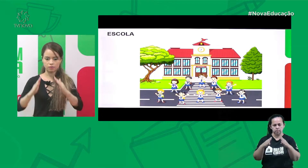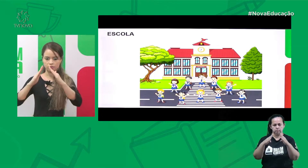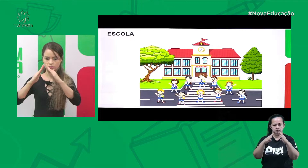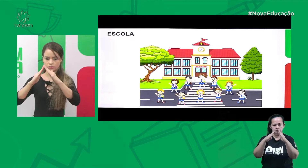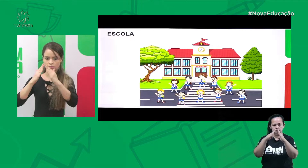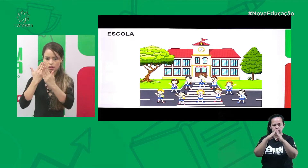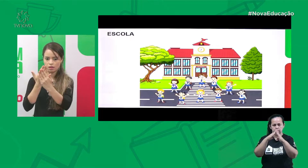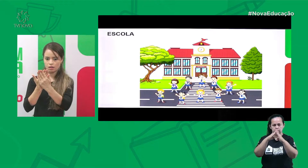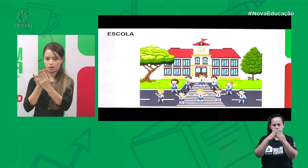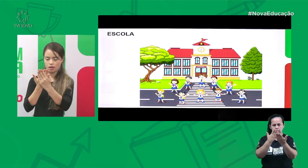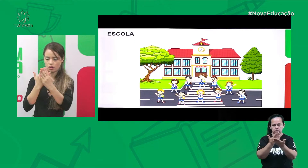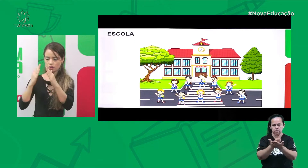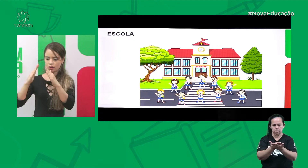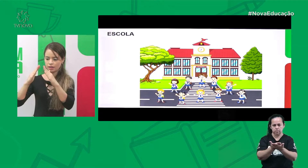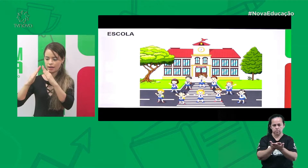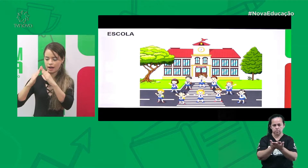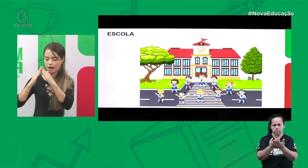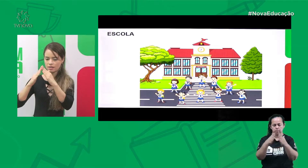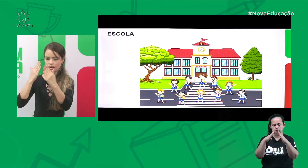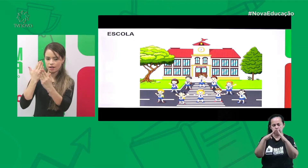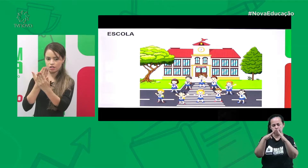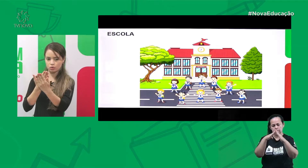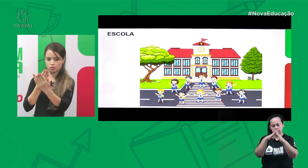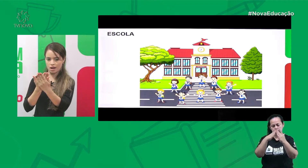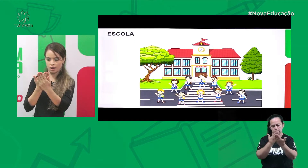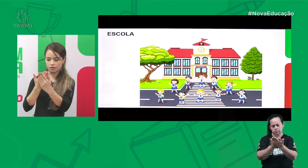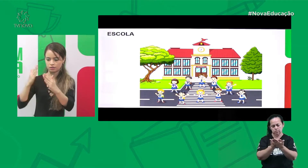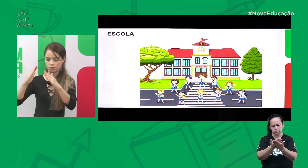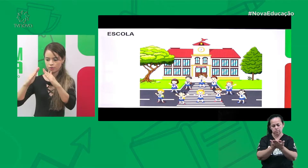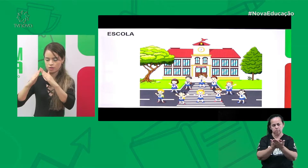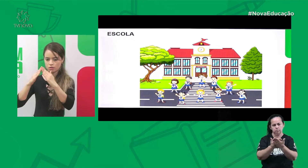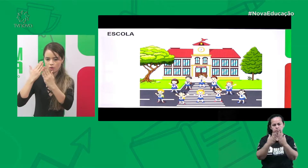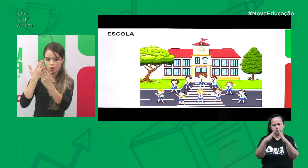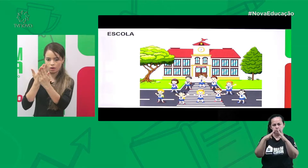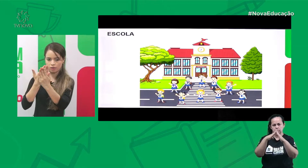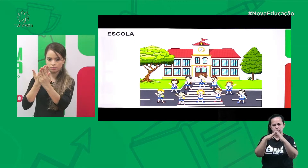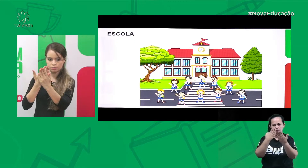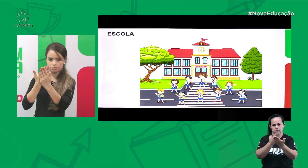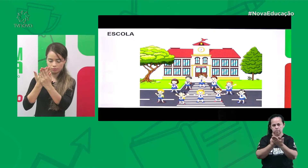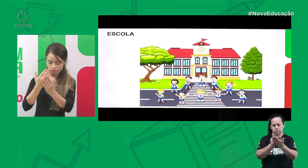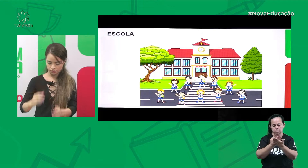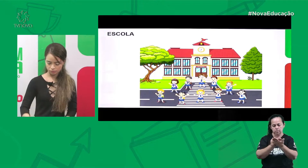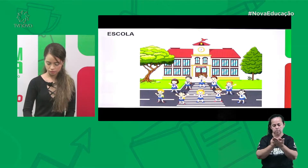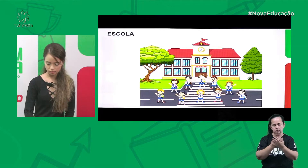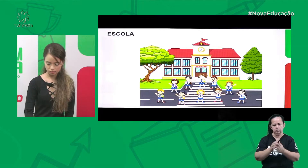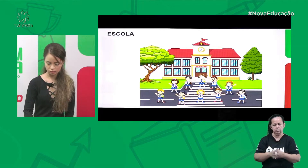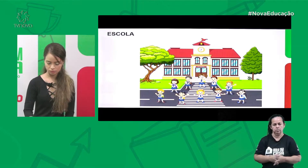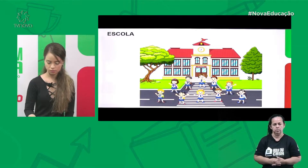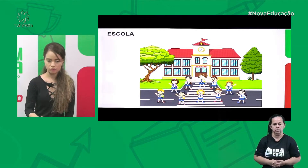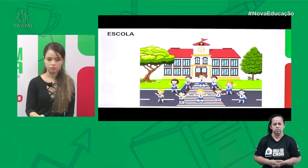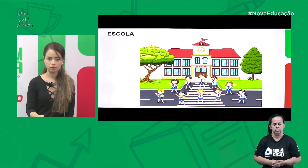Escola, que é o sinal de casa, estudar. Então, escola.